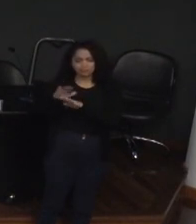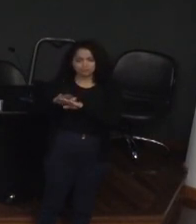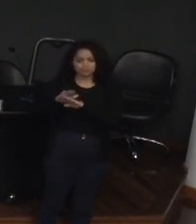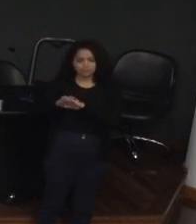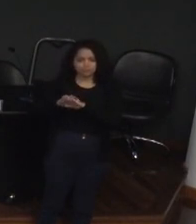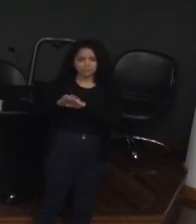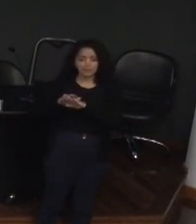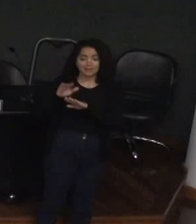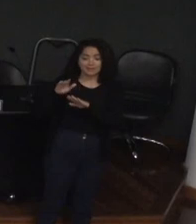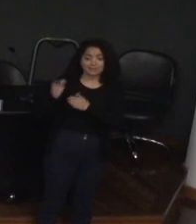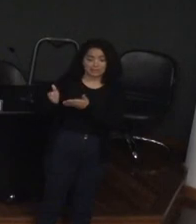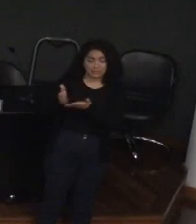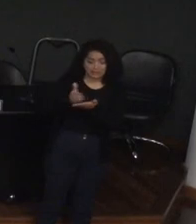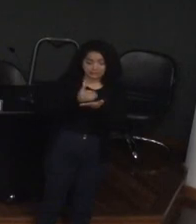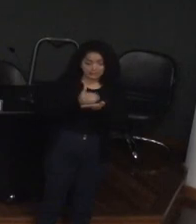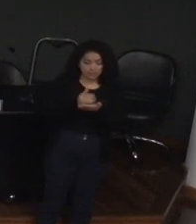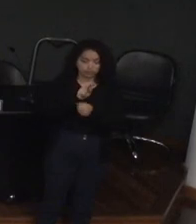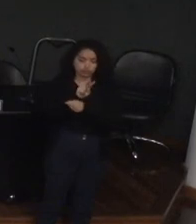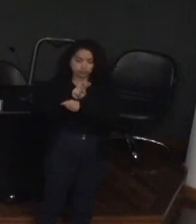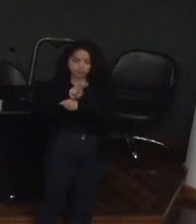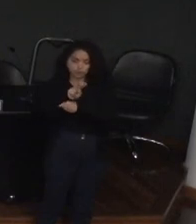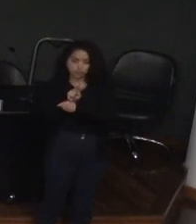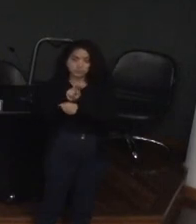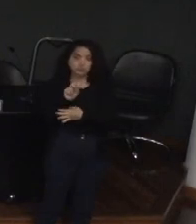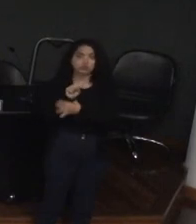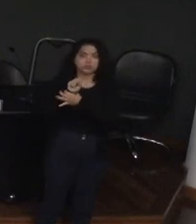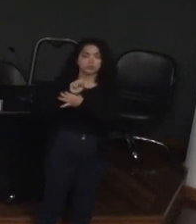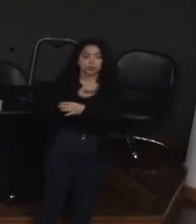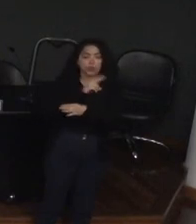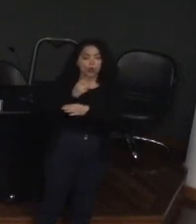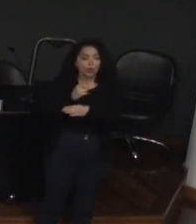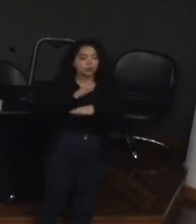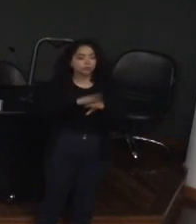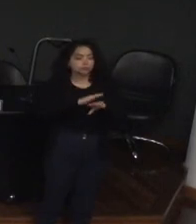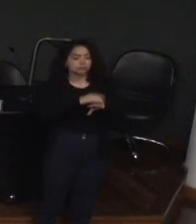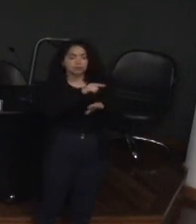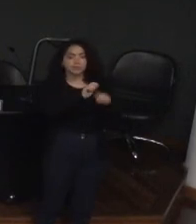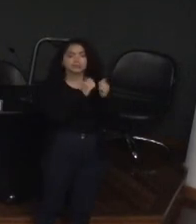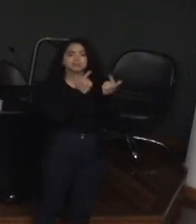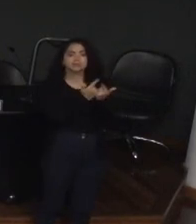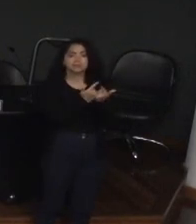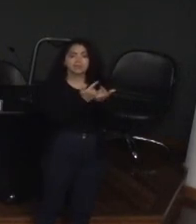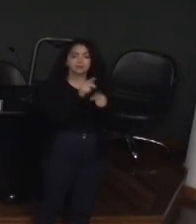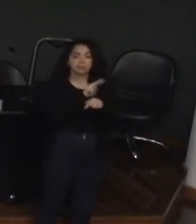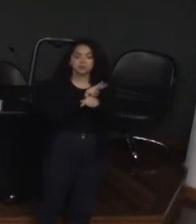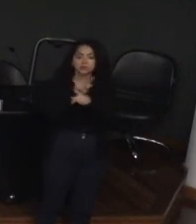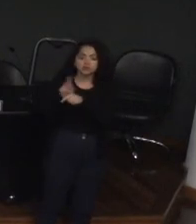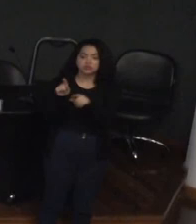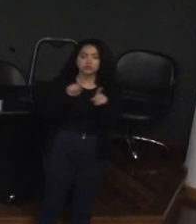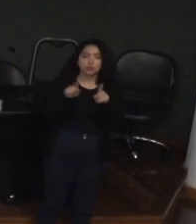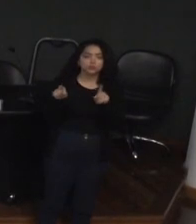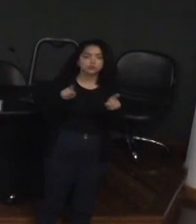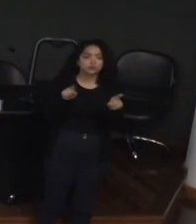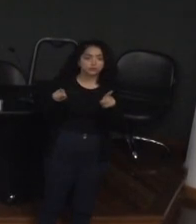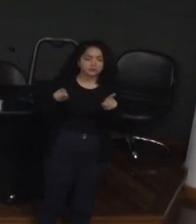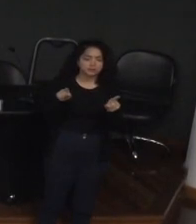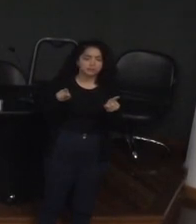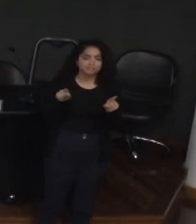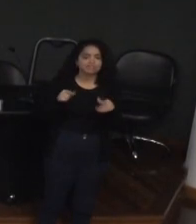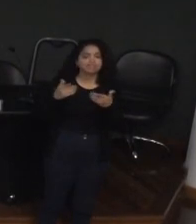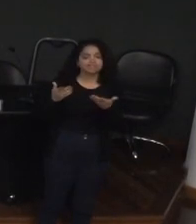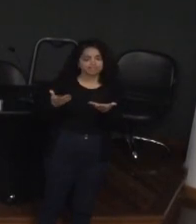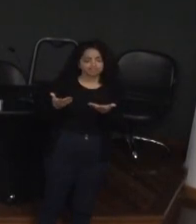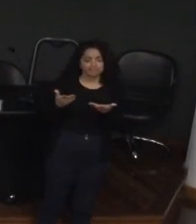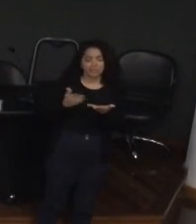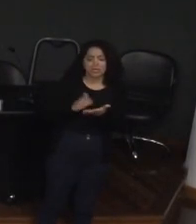expectativa de que esse dado seja protegido pelo deputado ou pela Assembleia? Né? O Pironte,